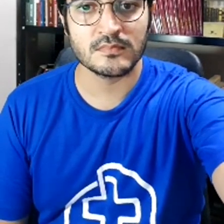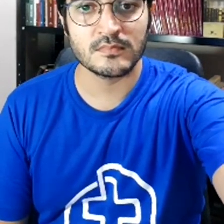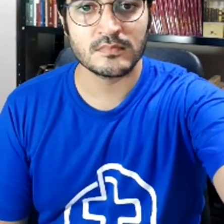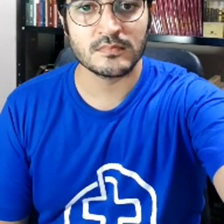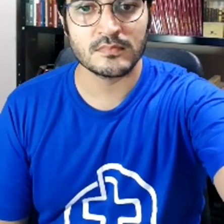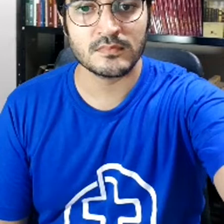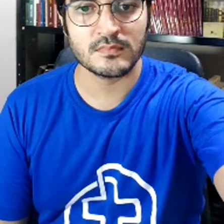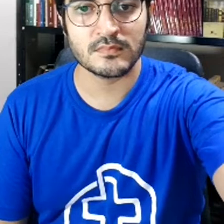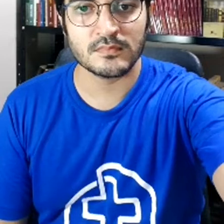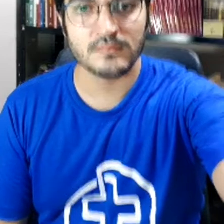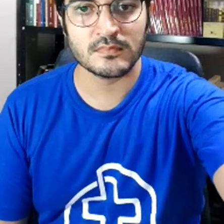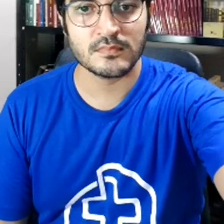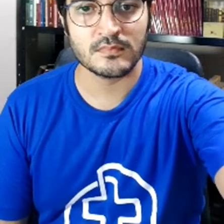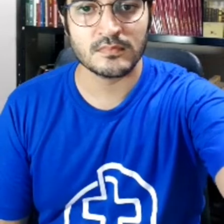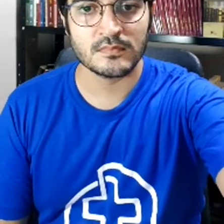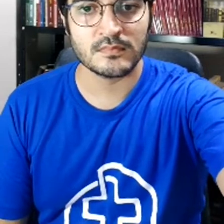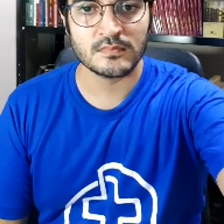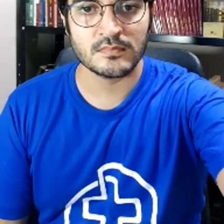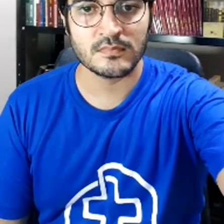As circunstâncias,